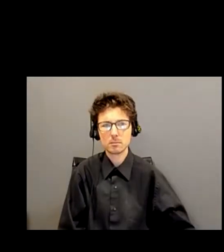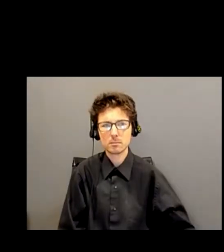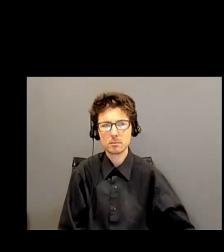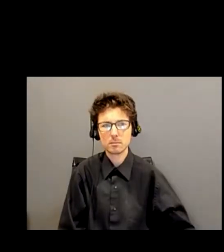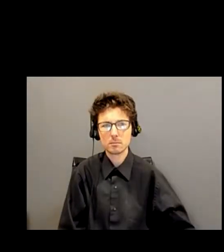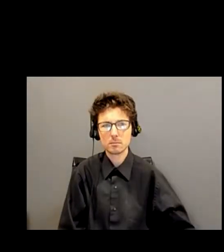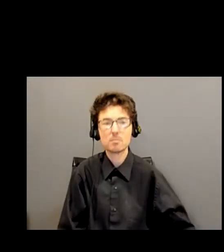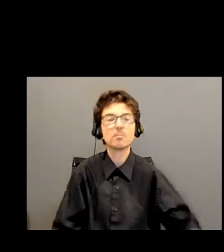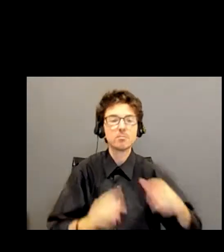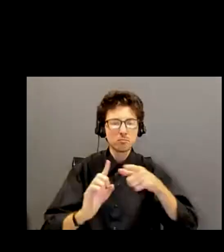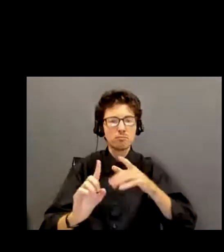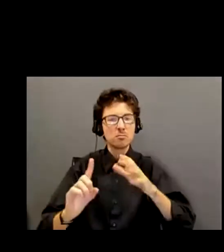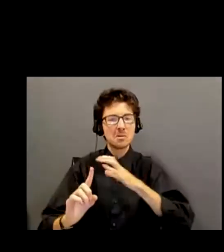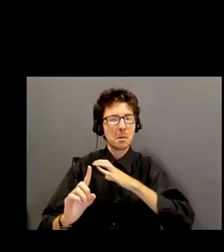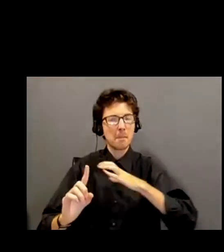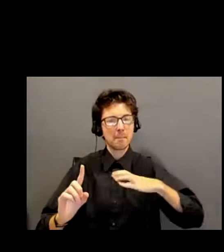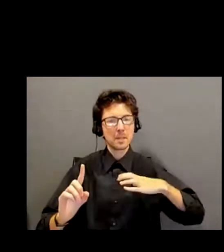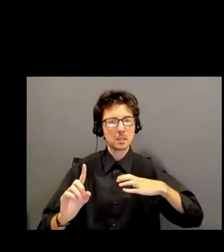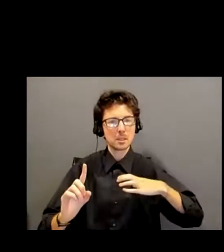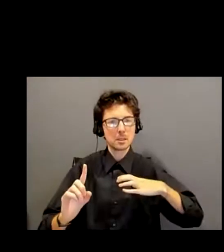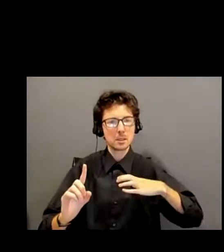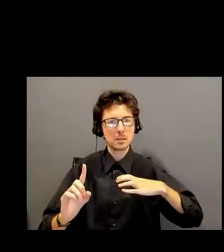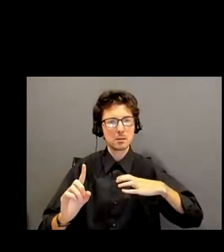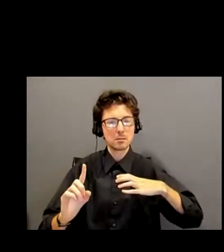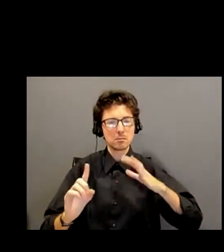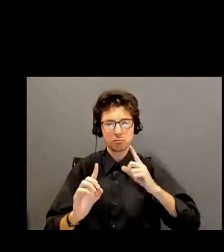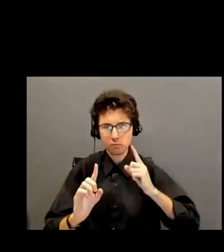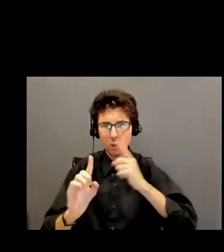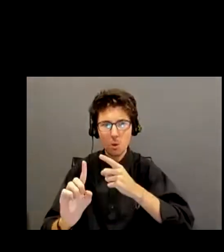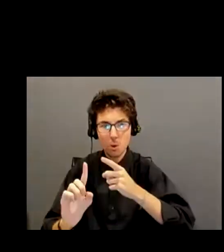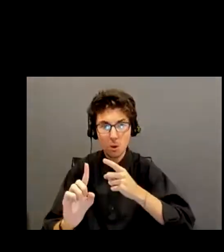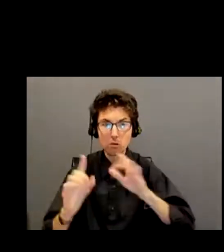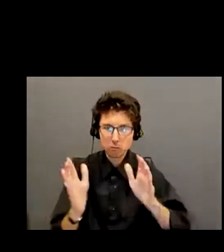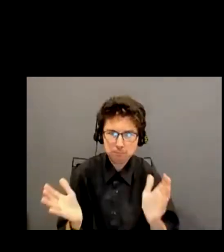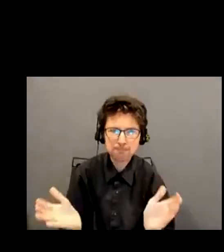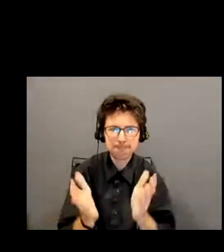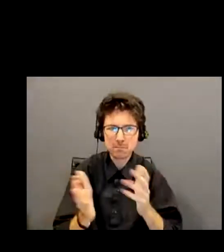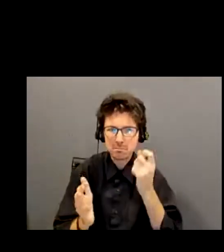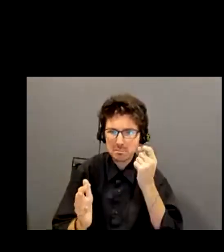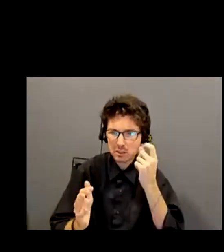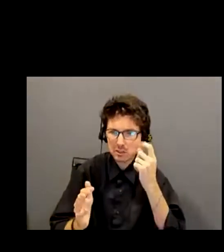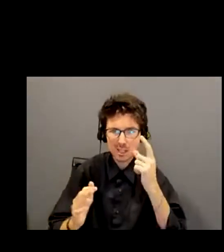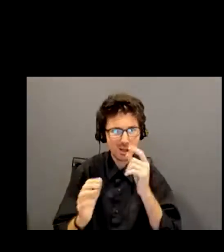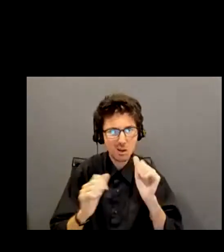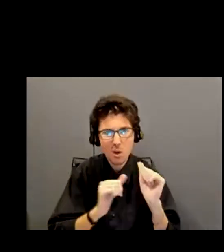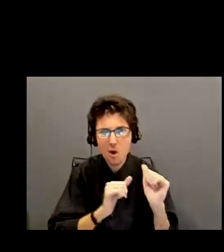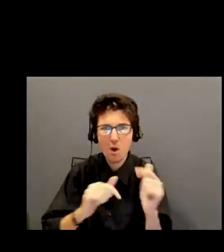promouvoir la compréhension que les États parties doivent, sans